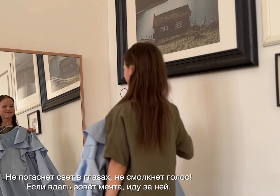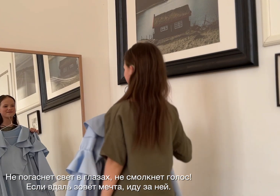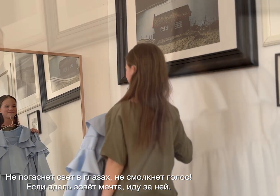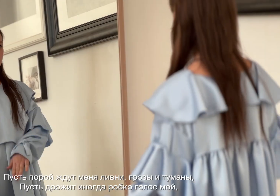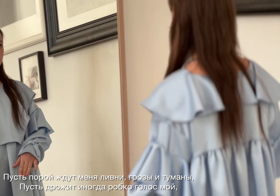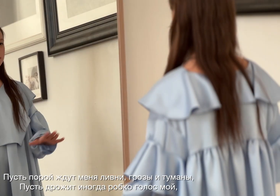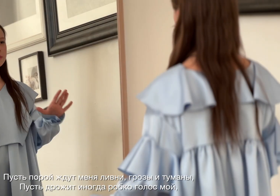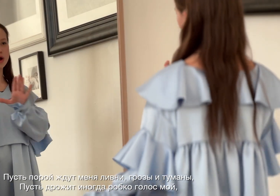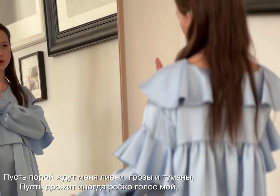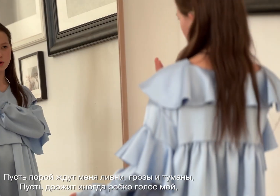ней. Пусть порой